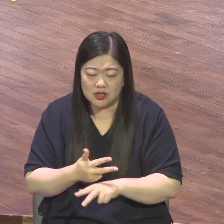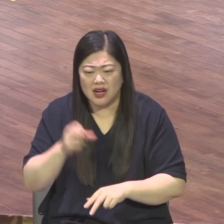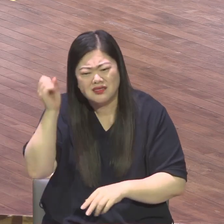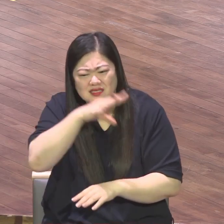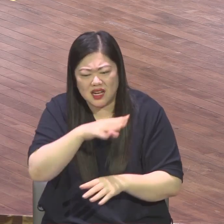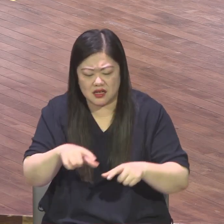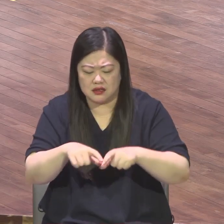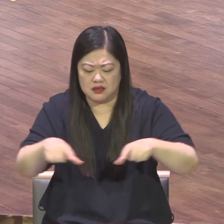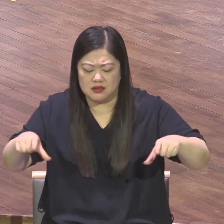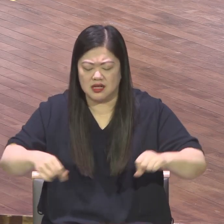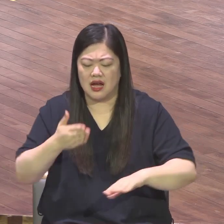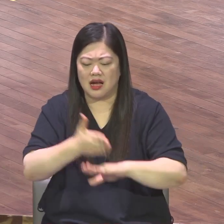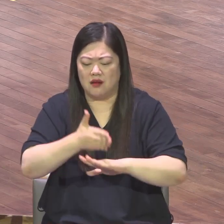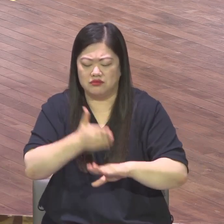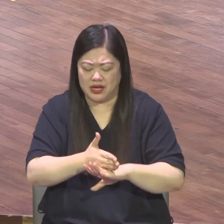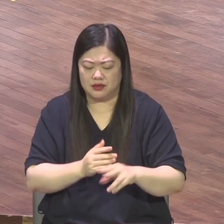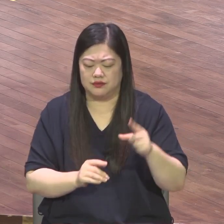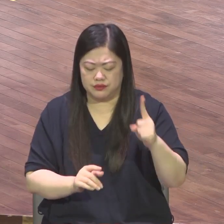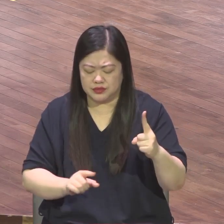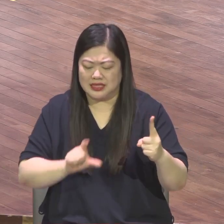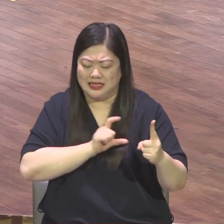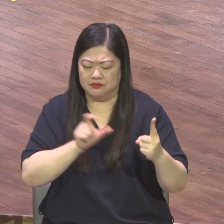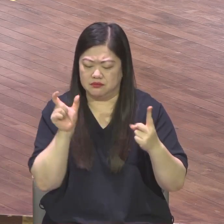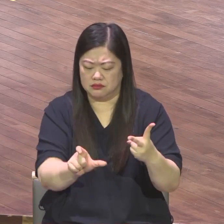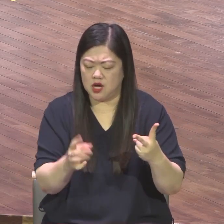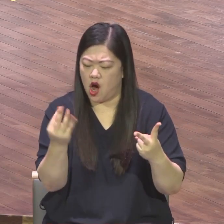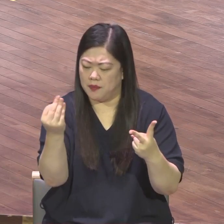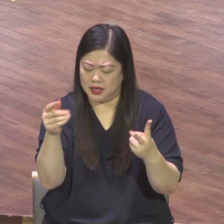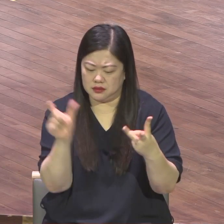감사가 할 게 또 나와. 계속 나와 감사할게.